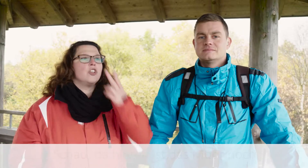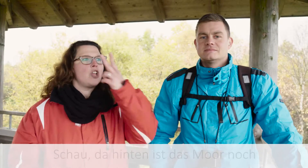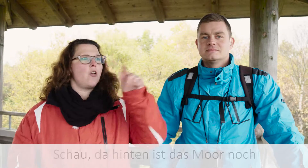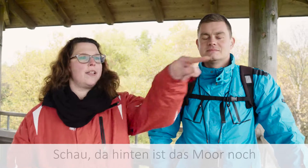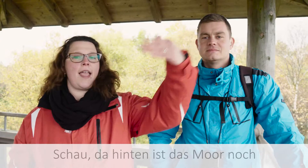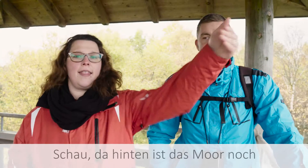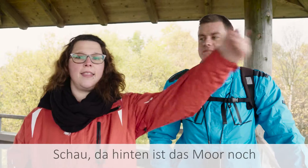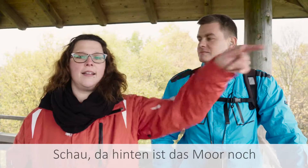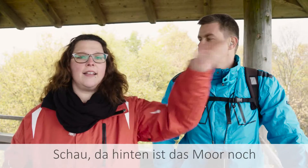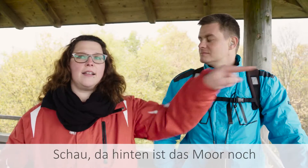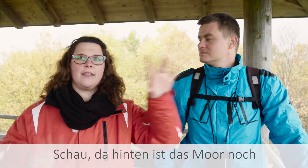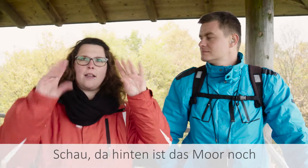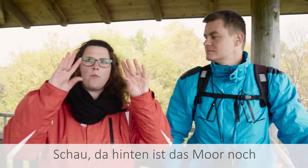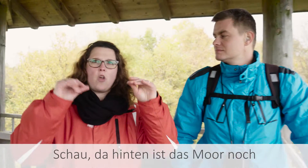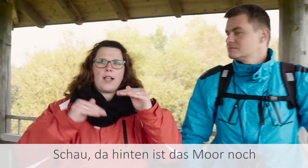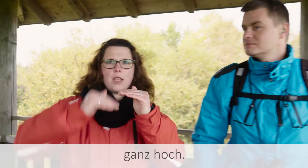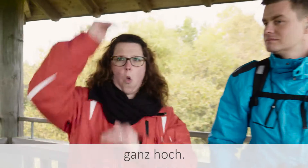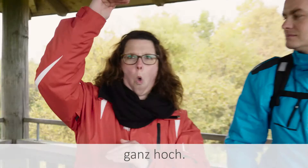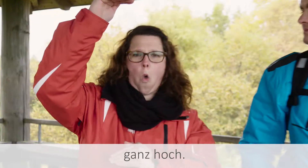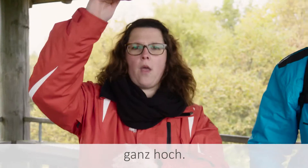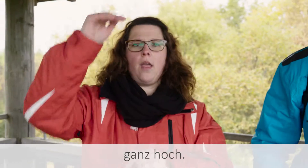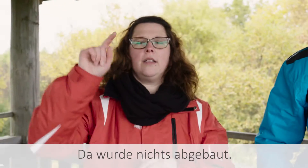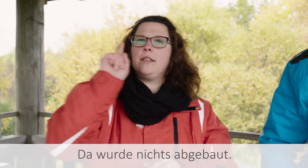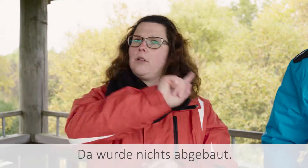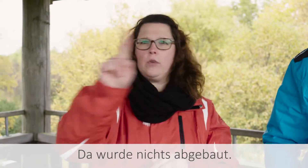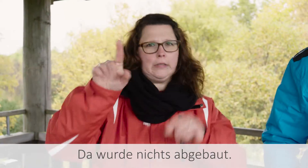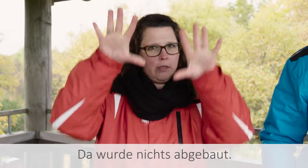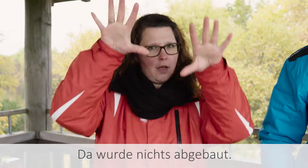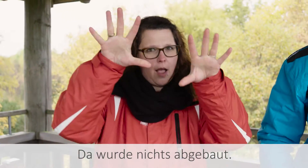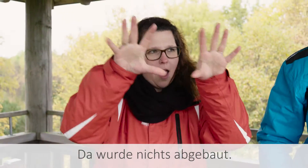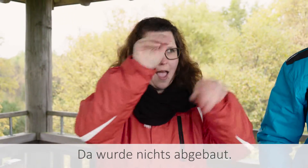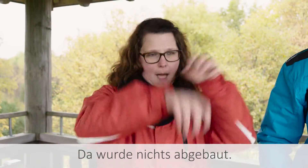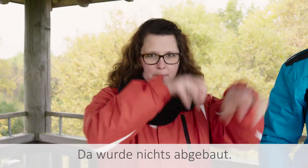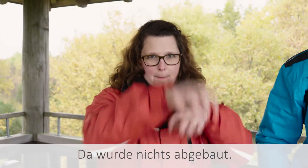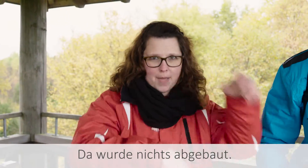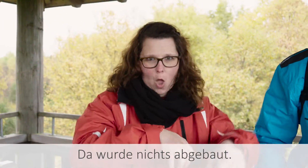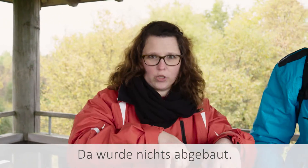Schau, da hinten, da ist das Moor noch ganz hoch. Da wurde nichts abgebaut.